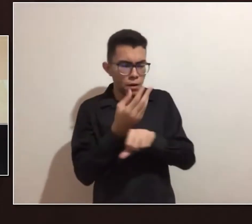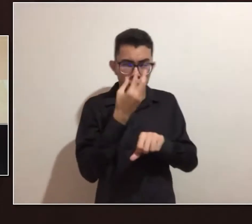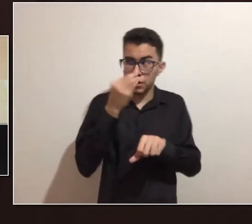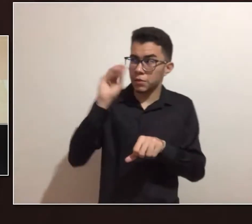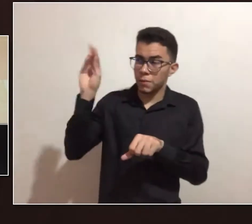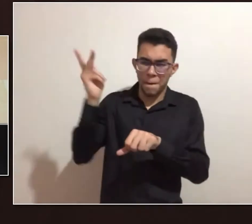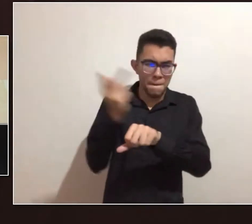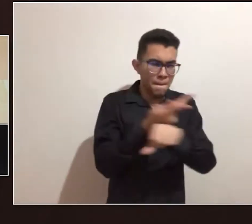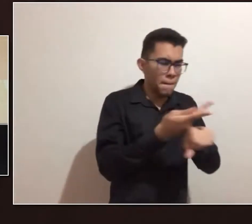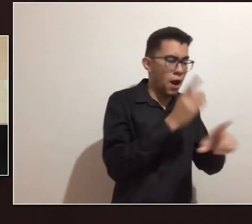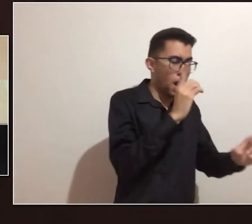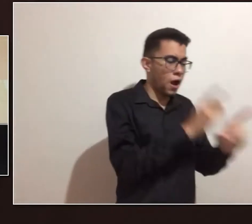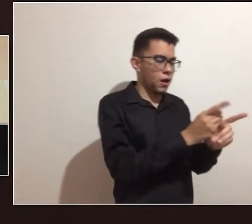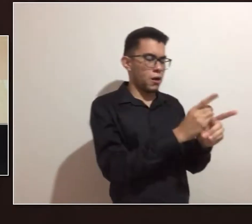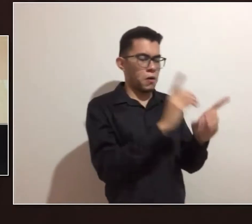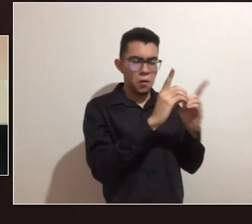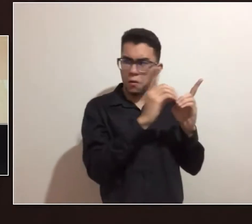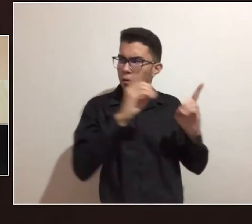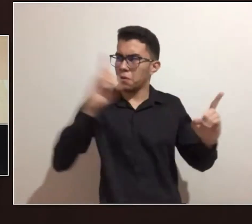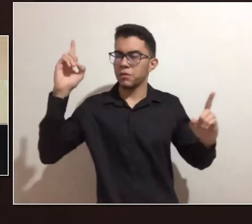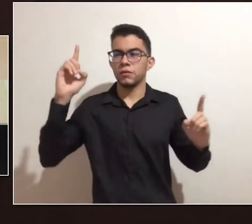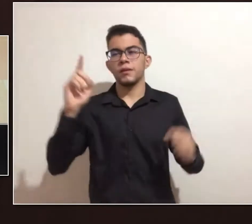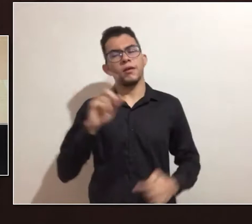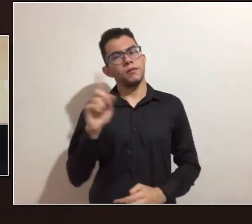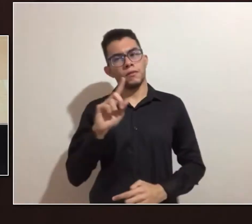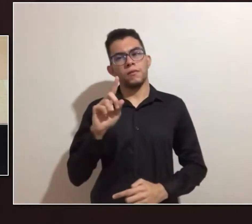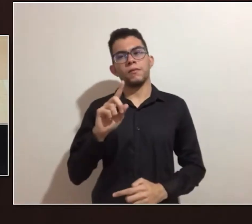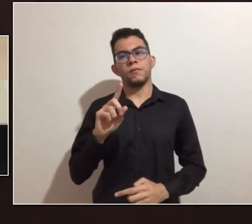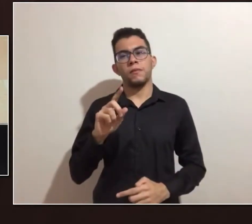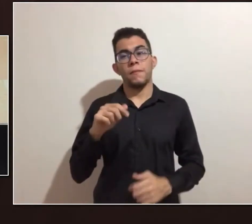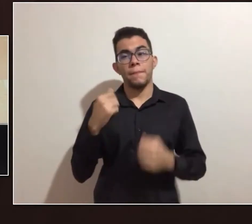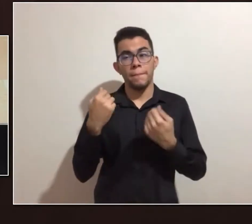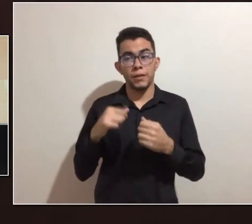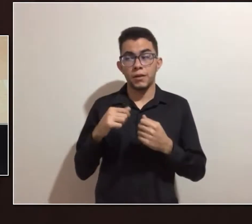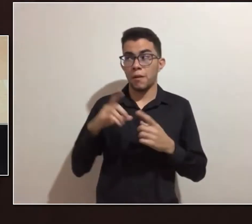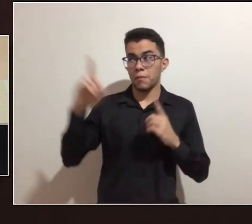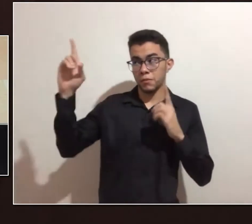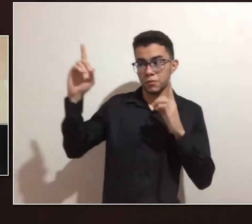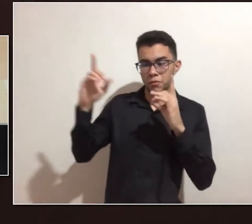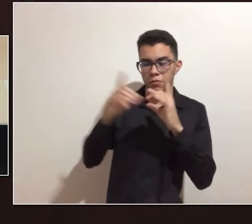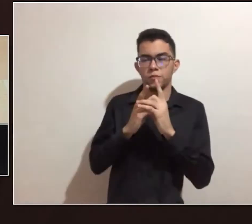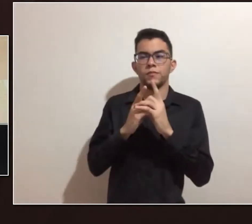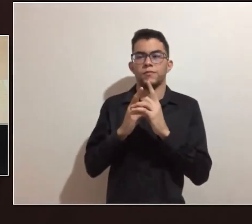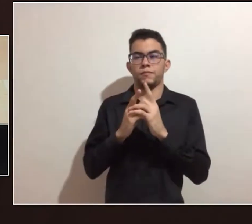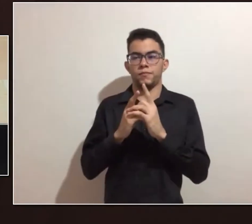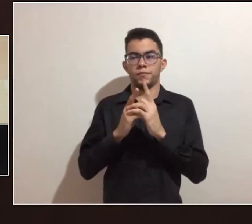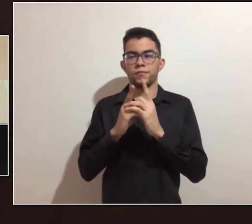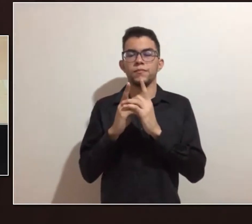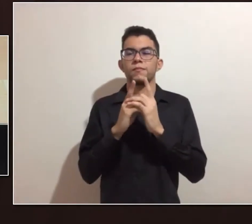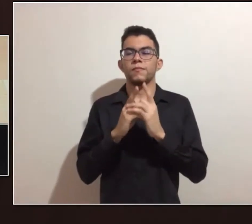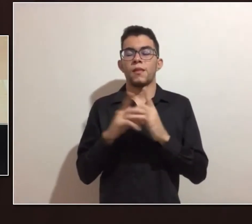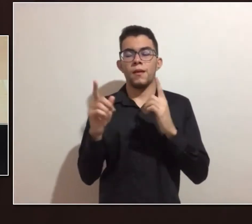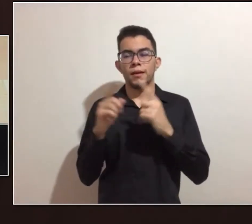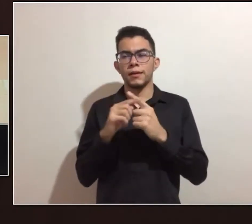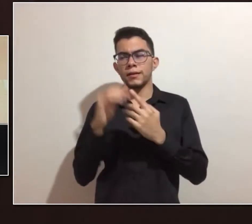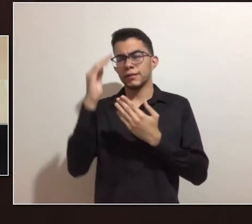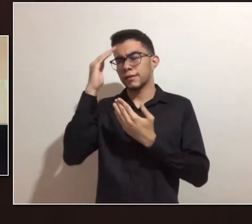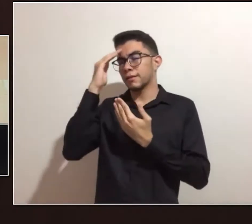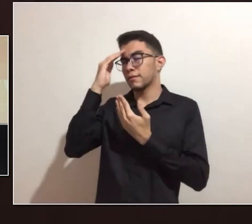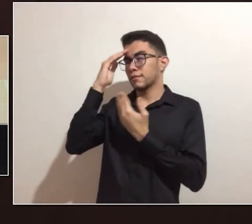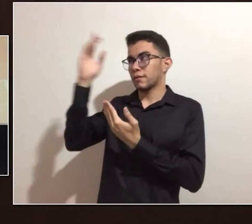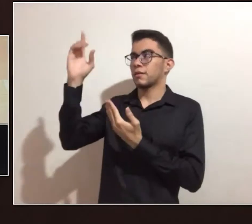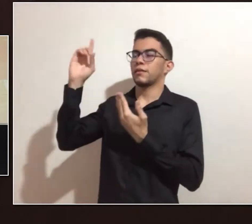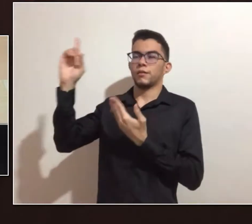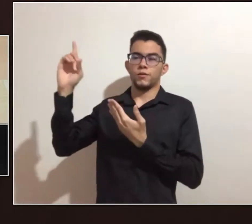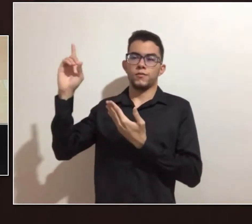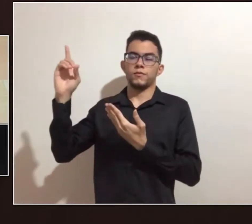da igreja, não é isso? Então, o Senhor estava a ponto de tirar-lhe o candelabro, mas graças a Deus, irmãos, tem uma solução.